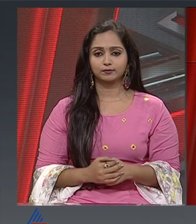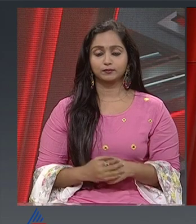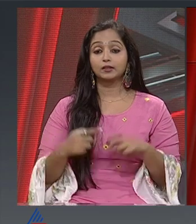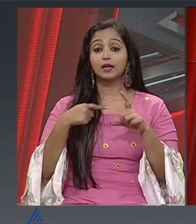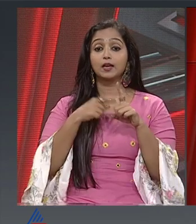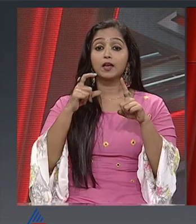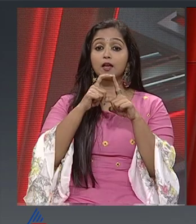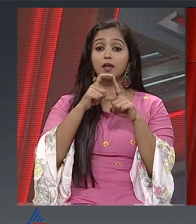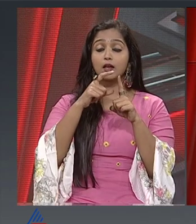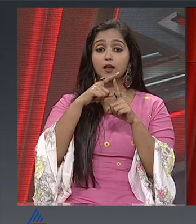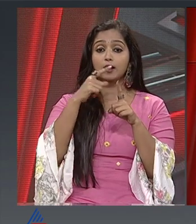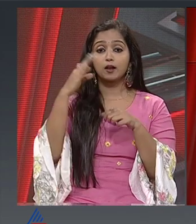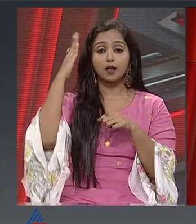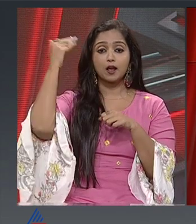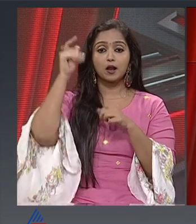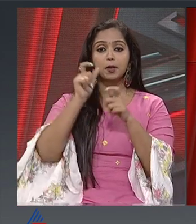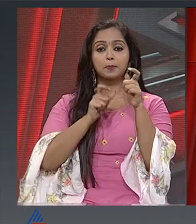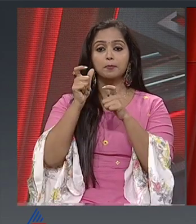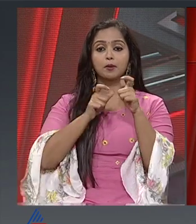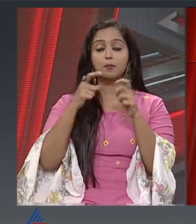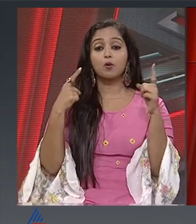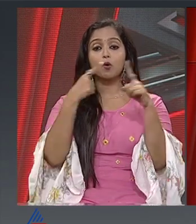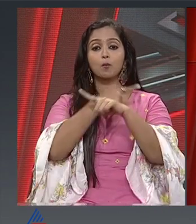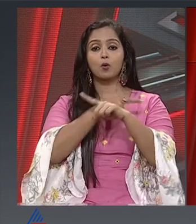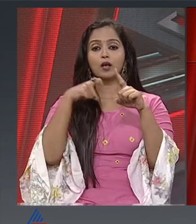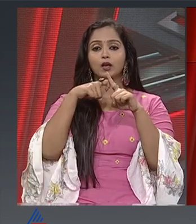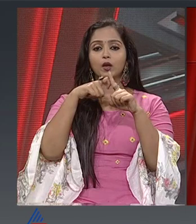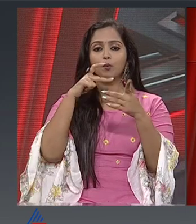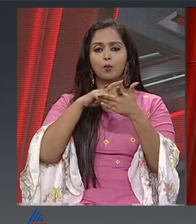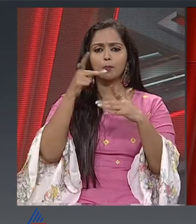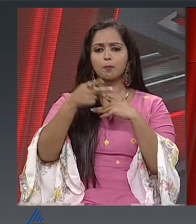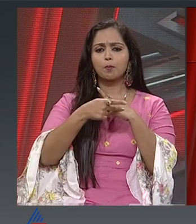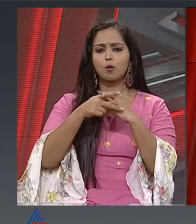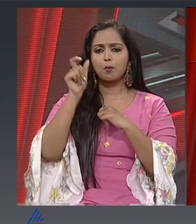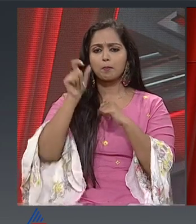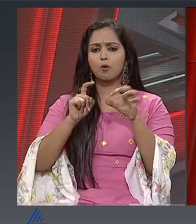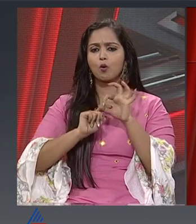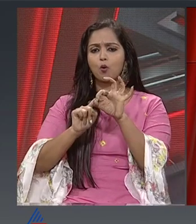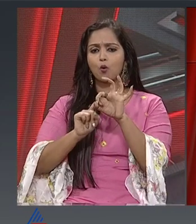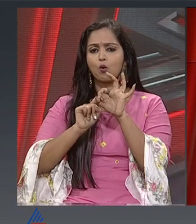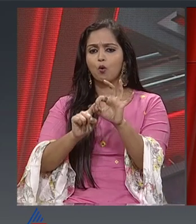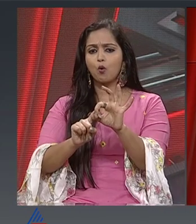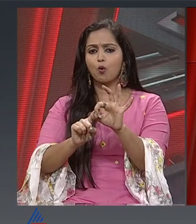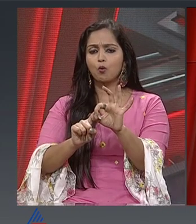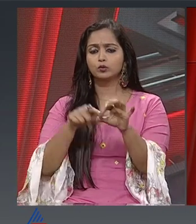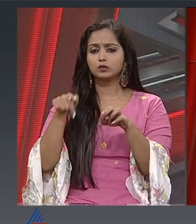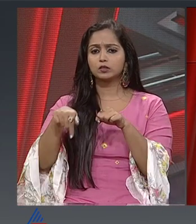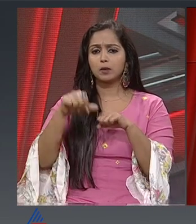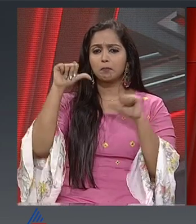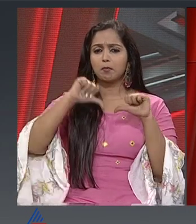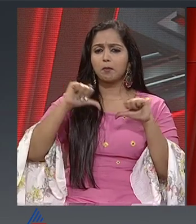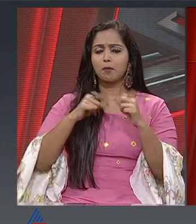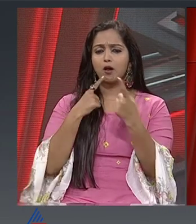ഇഡി ഉദ്യോഗസ്ഥർക്കെതിരെ കിഫ്ബി ഉദ്യോഗസ്ഥയുടെ പരാതി. ചോദ്യം ചെയ്യലിനിടെ മാനസികമായി പീഡിപ്പിച്ചെന്ന പരാതി. ഉന്നത ഉദ്യോഗസ്ഥർക്കെതിരെ